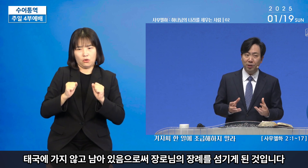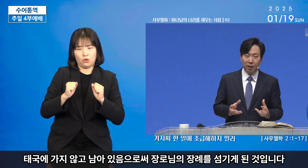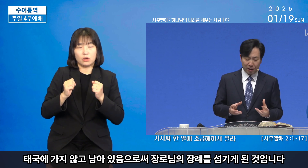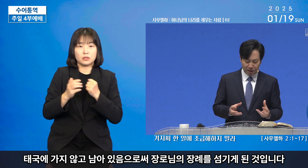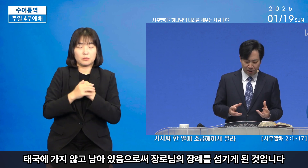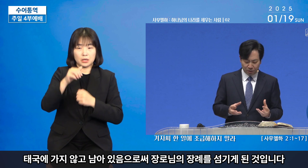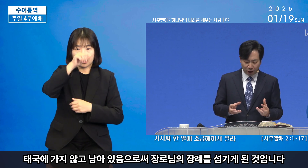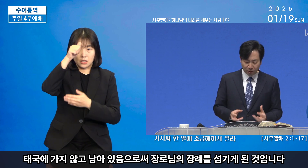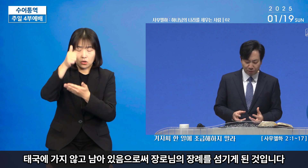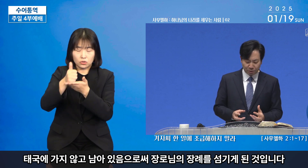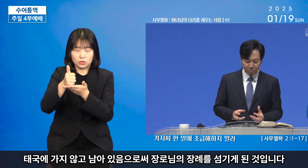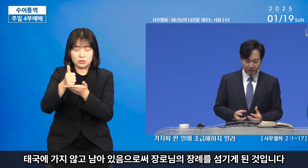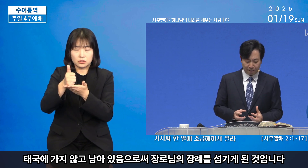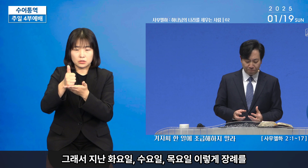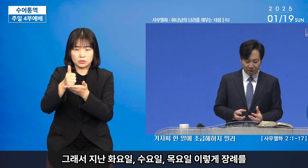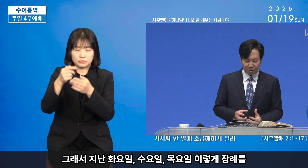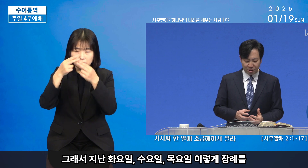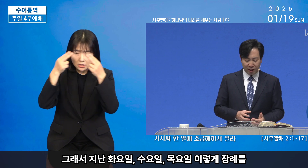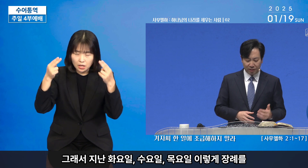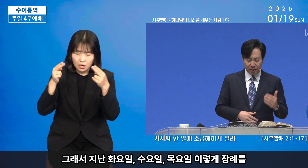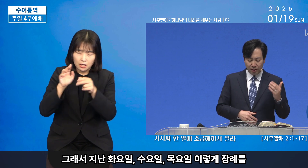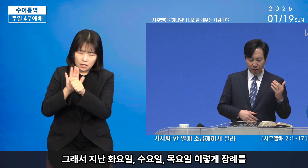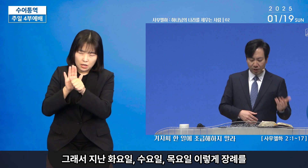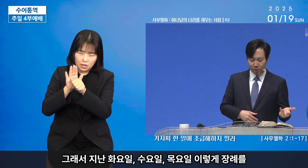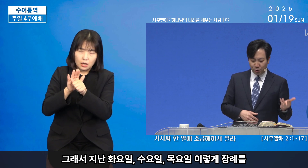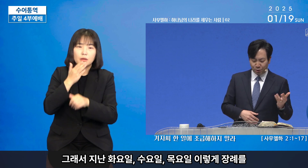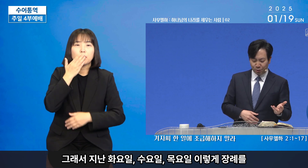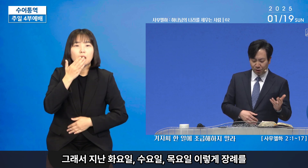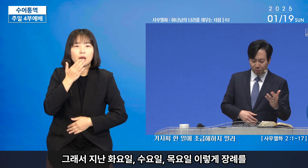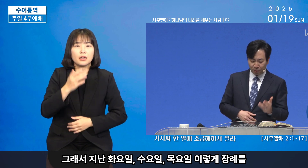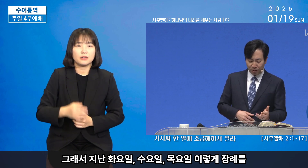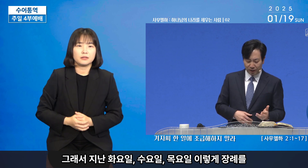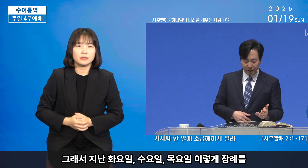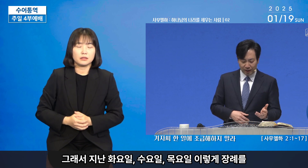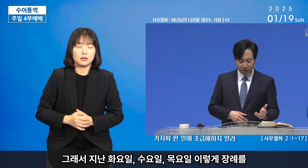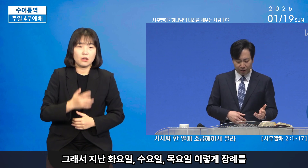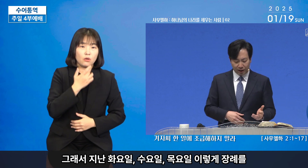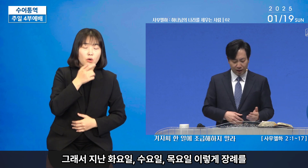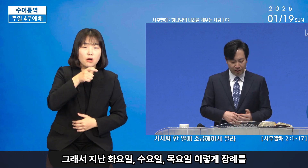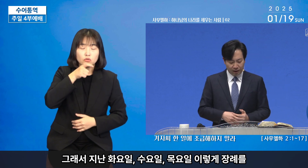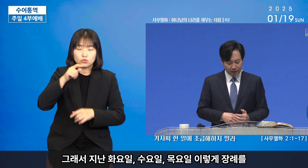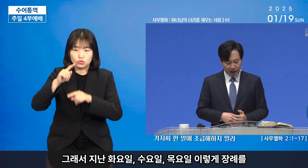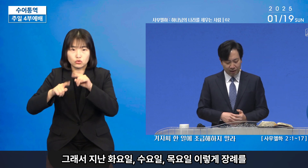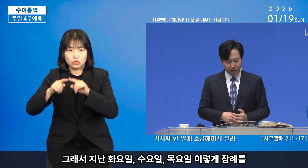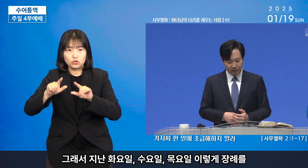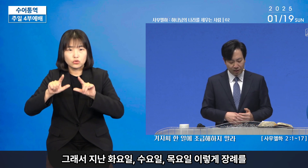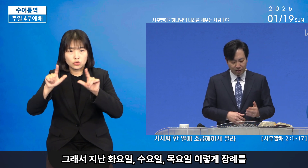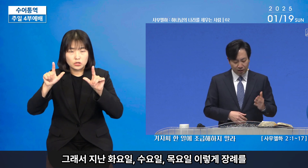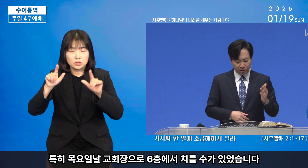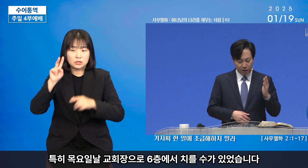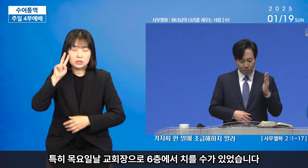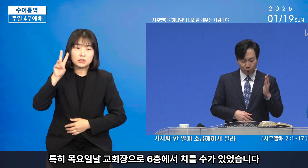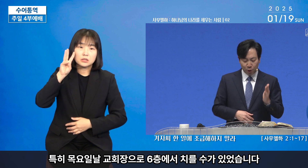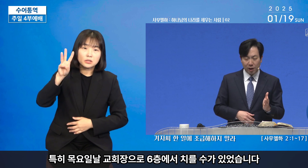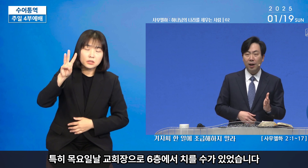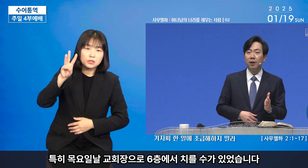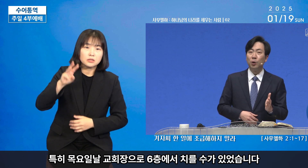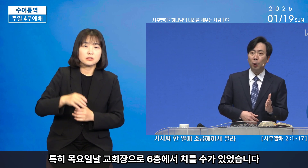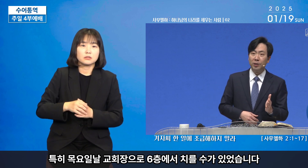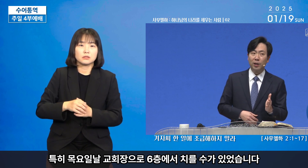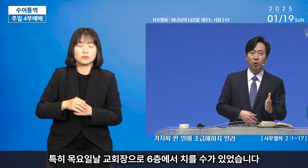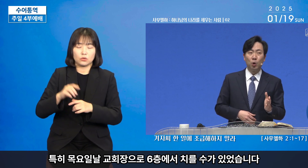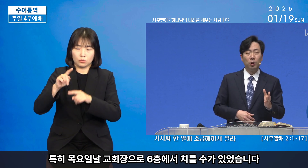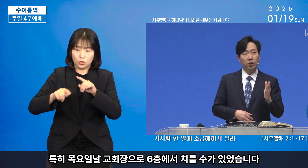장례를 섬기게 된 것입니다. 그래서 지난 화요일, 수요일, 목요일 이렇게 장례를, 특히 목요일